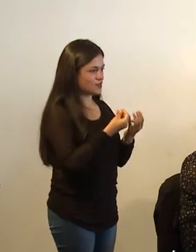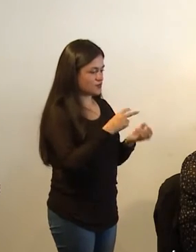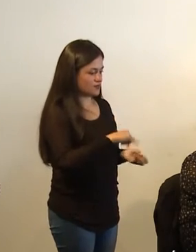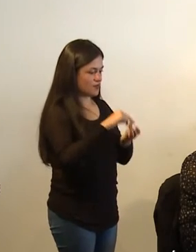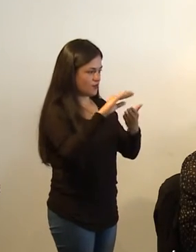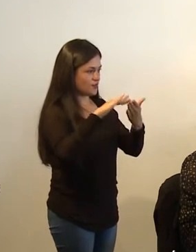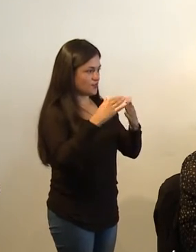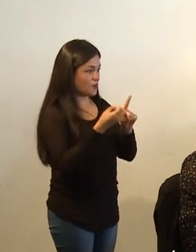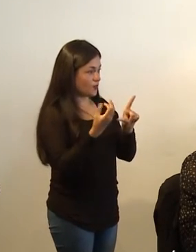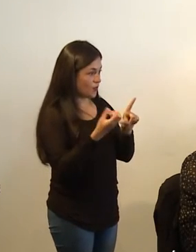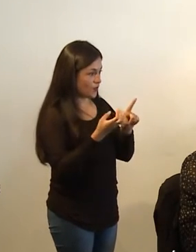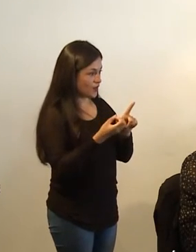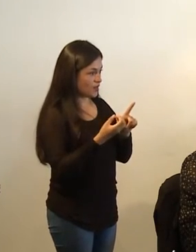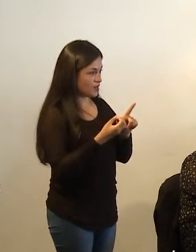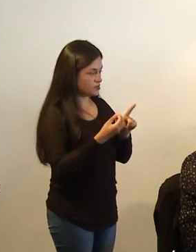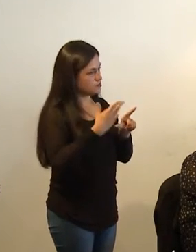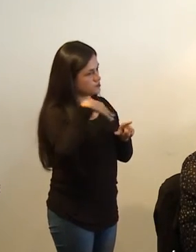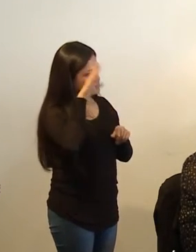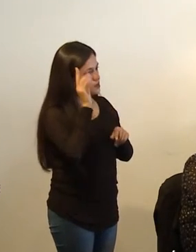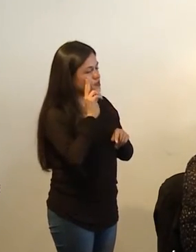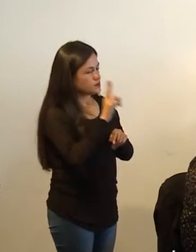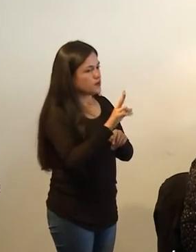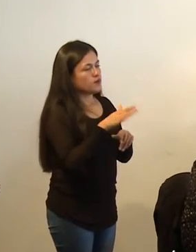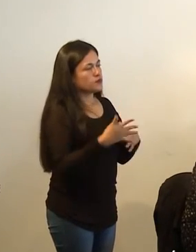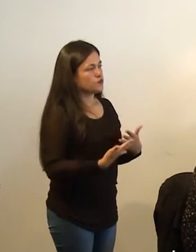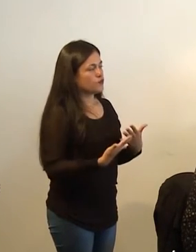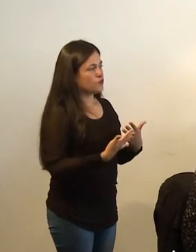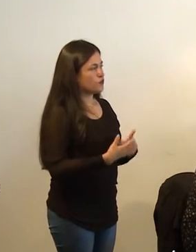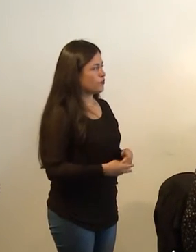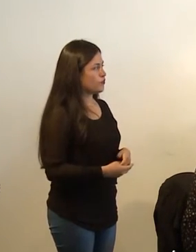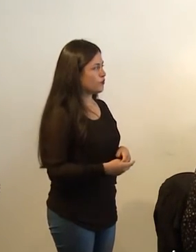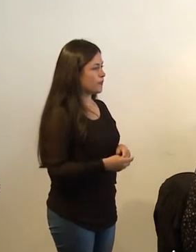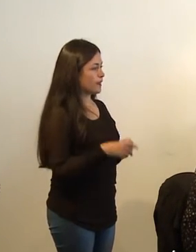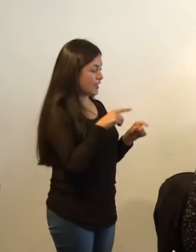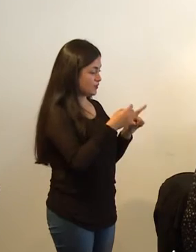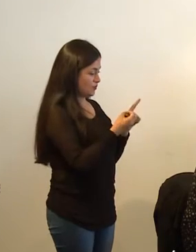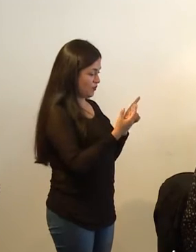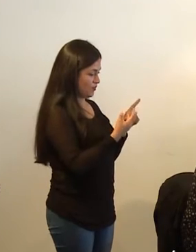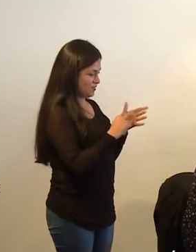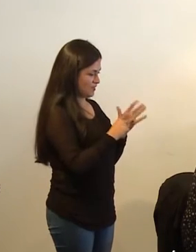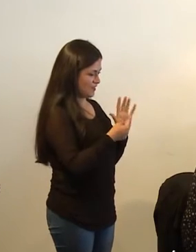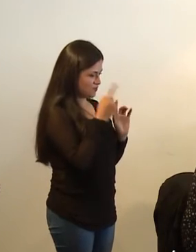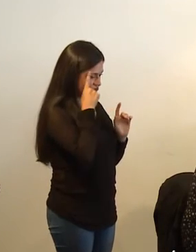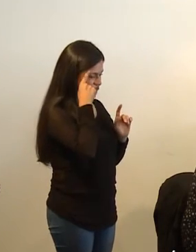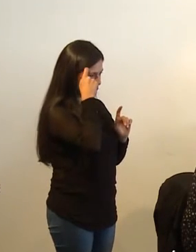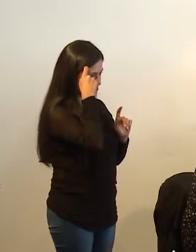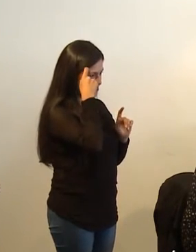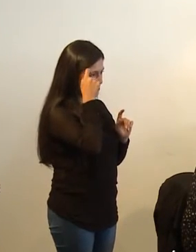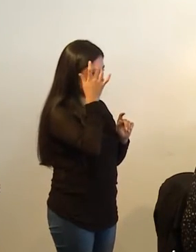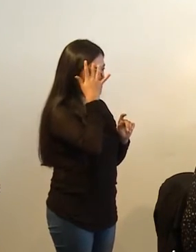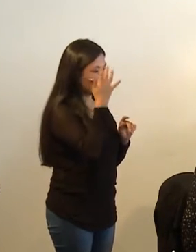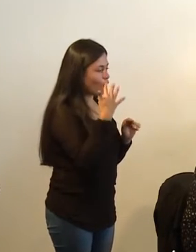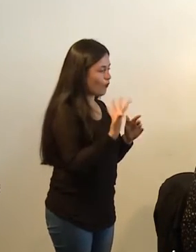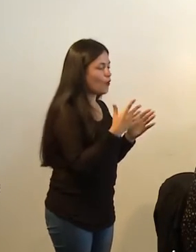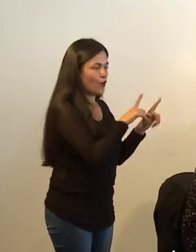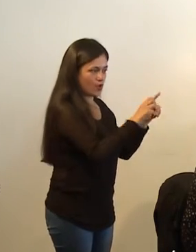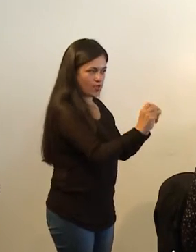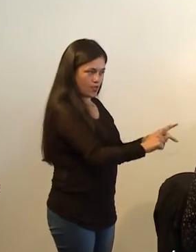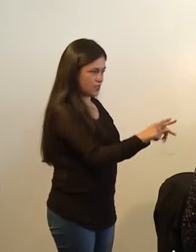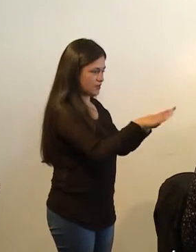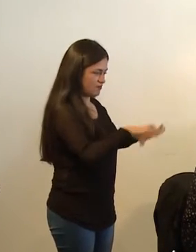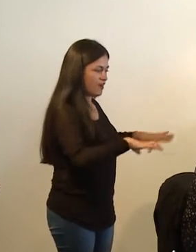educación popular, en la mayoría de los casos, pero también era un desafío. Bueno, ¿cómo darle contenido